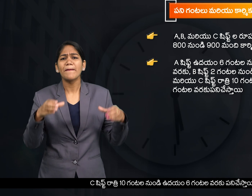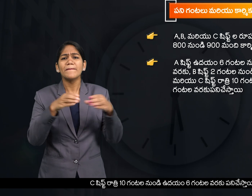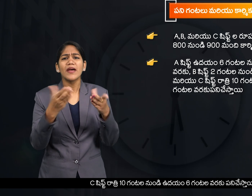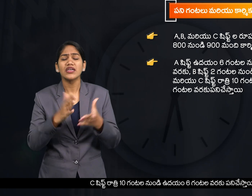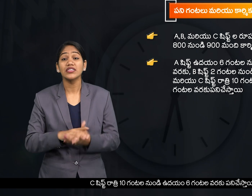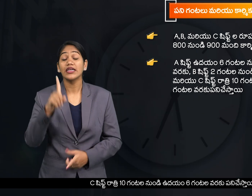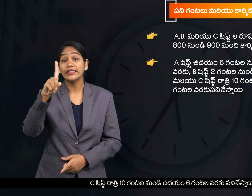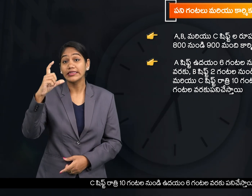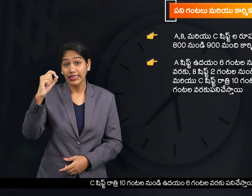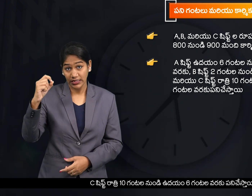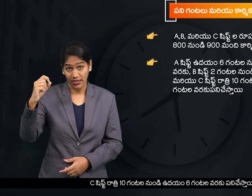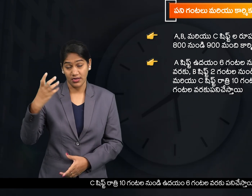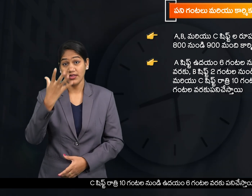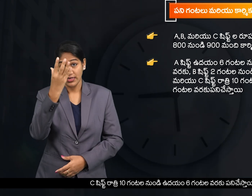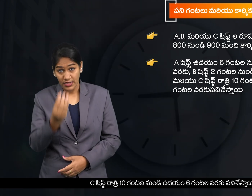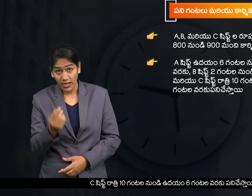పనిచేస్తాయి.